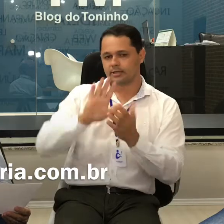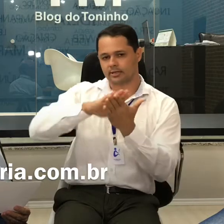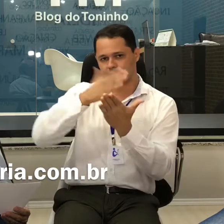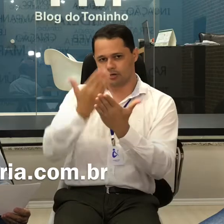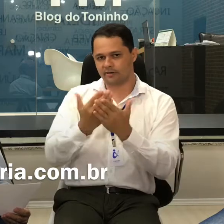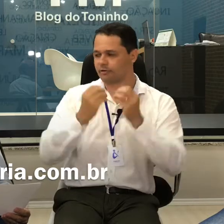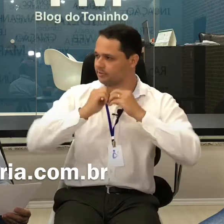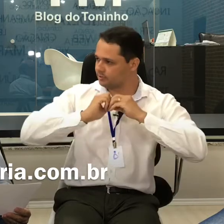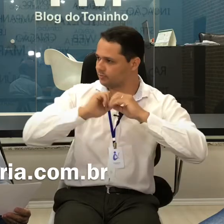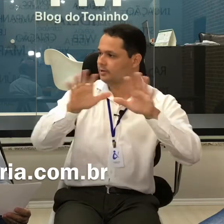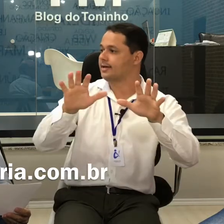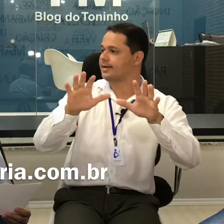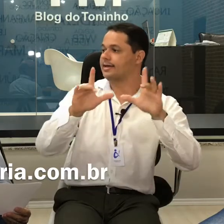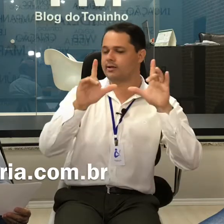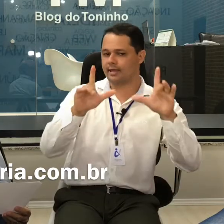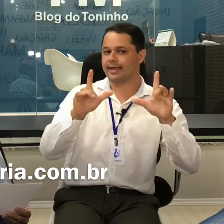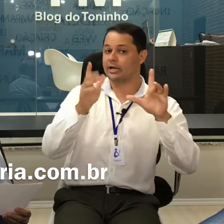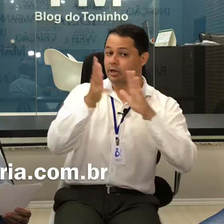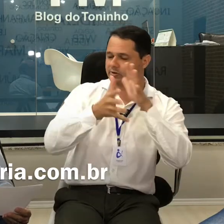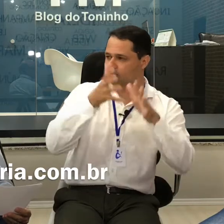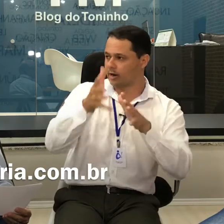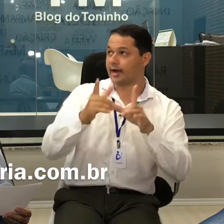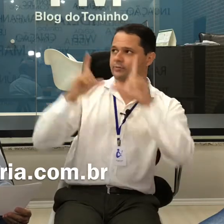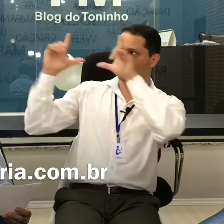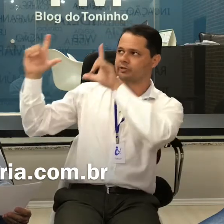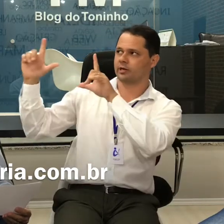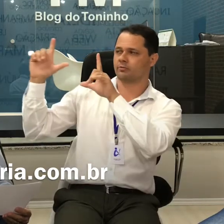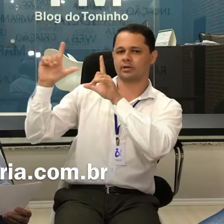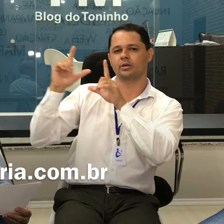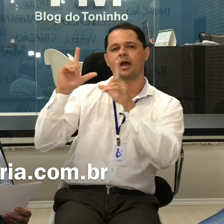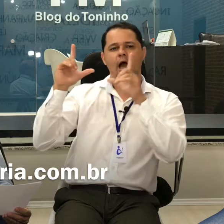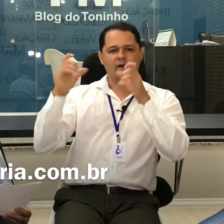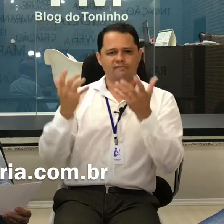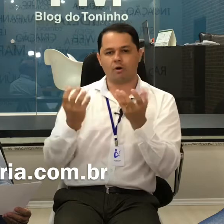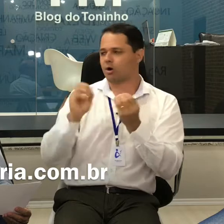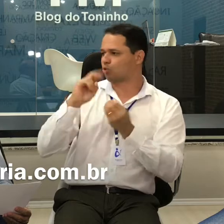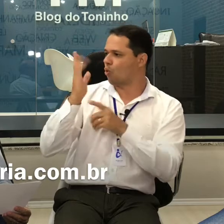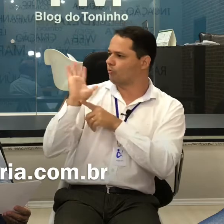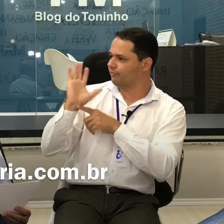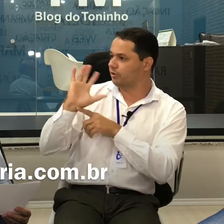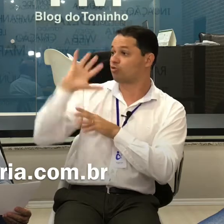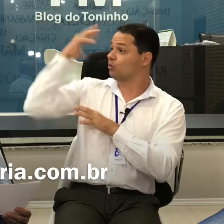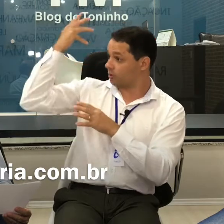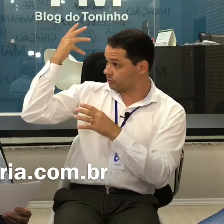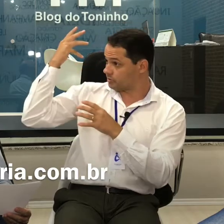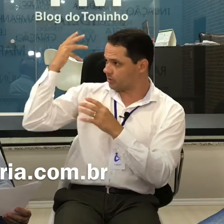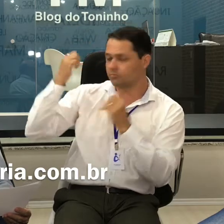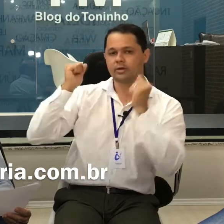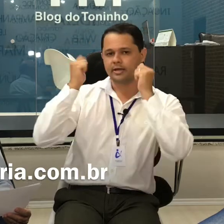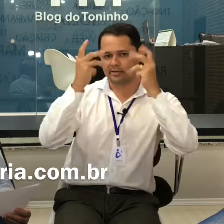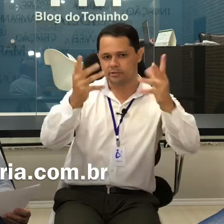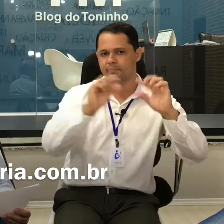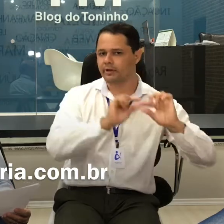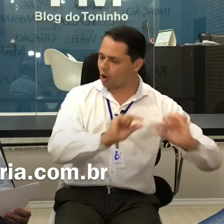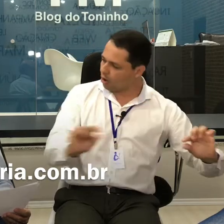traduz aquela informação e ele tem em língua de sinais, mostrando aqui a foto ou o vídeo do que aconteceu, e a gente explica e coloca a